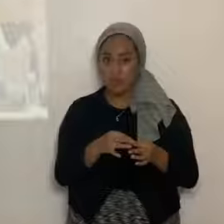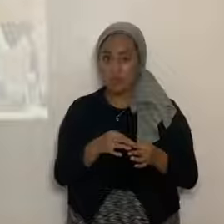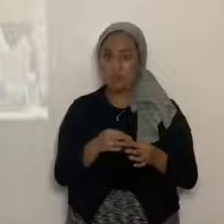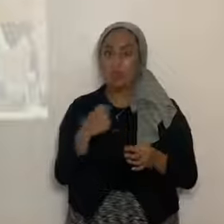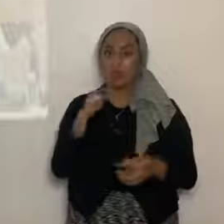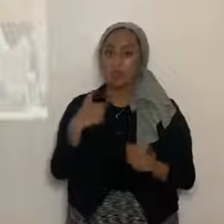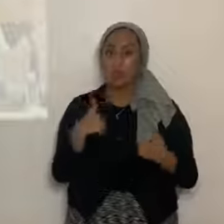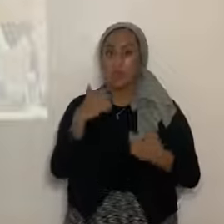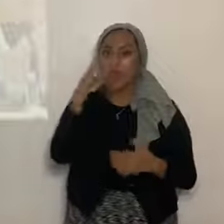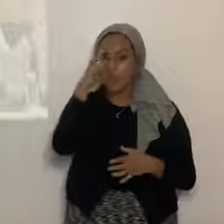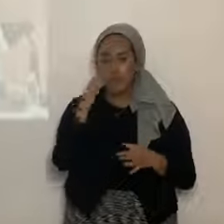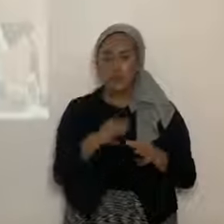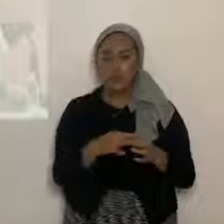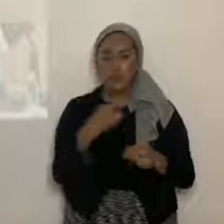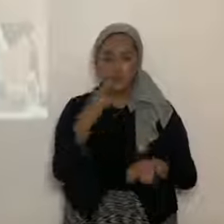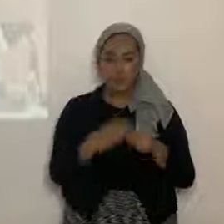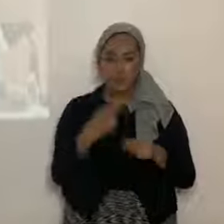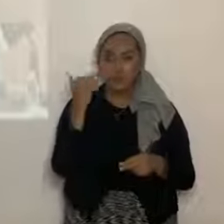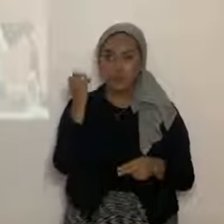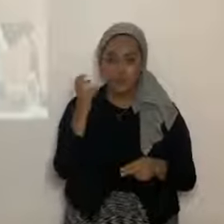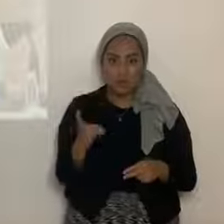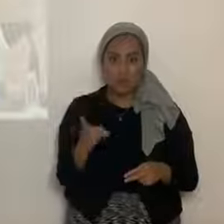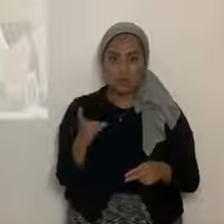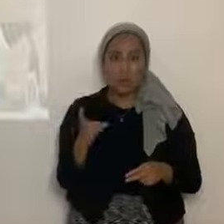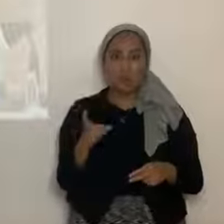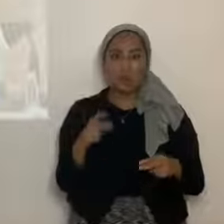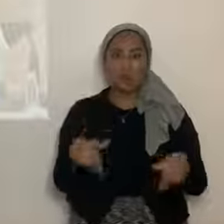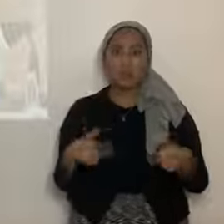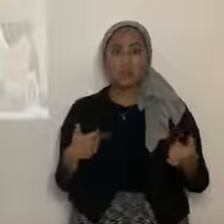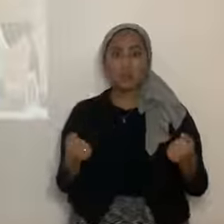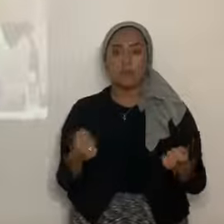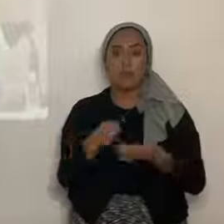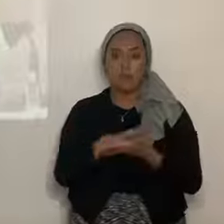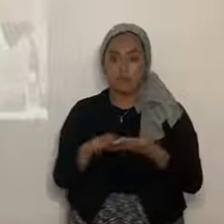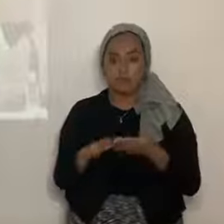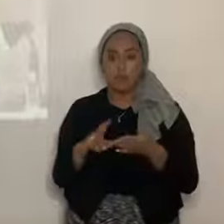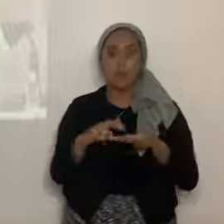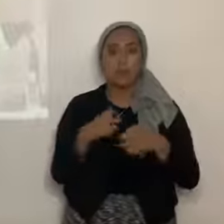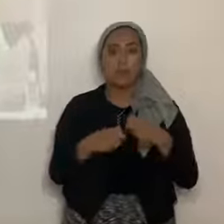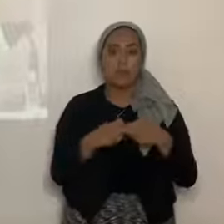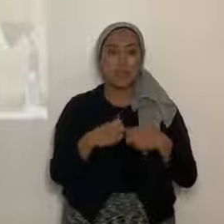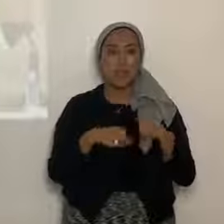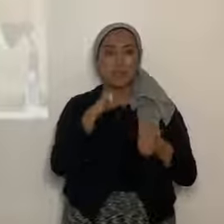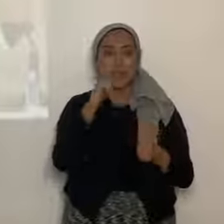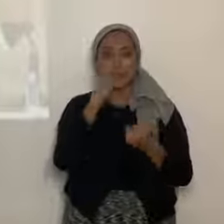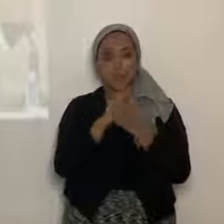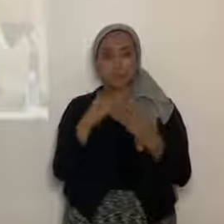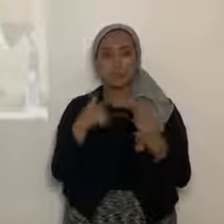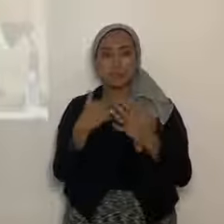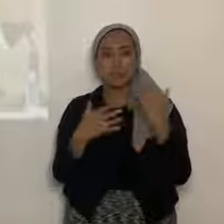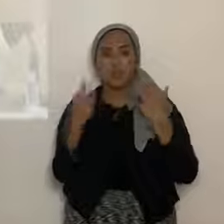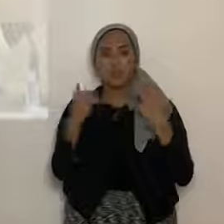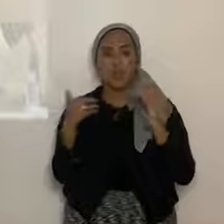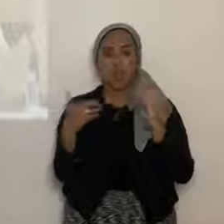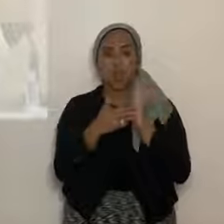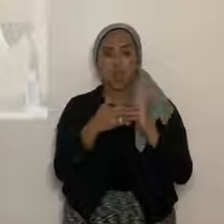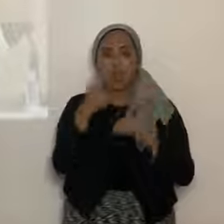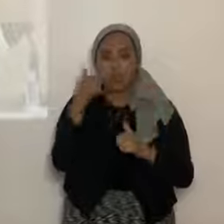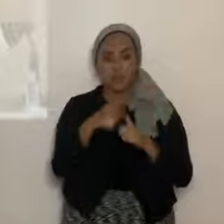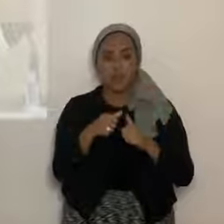se van? ¿Por qué es en el nombre de Yahshua? Estando en santidad. El problema es que no se cree porque hay algo que todavía estorba. Recuerden que los apóstoles